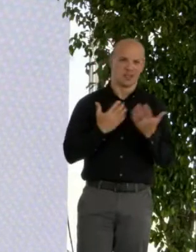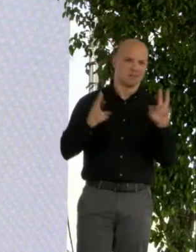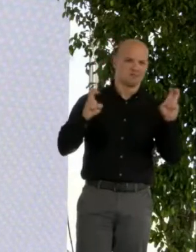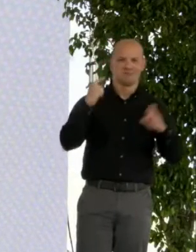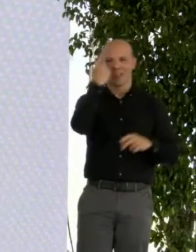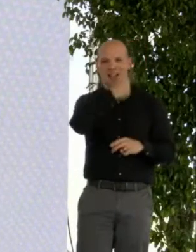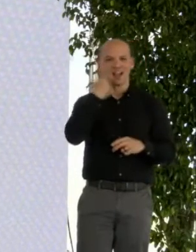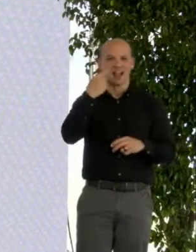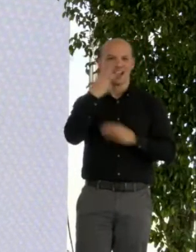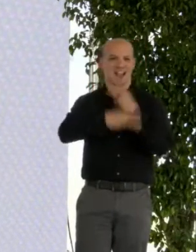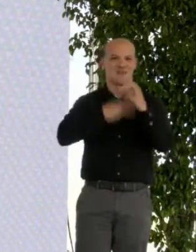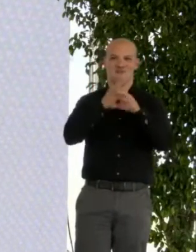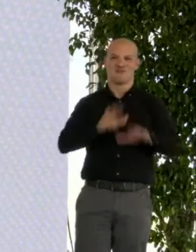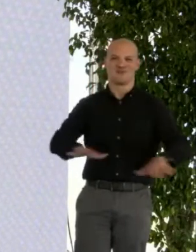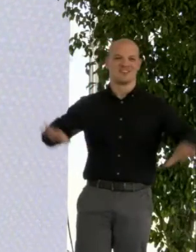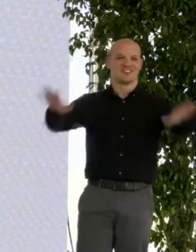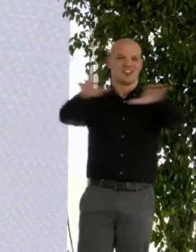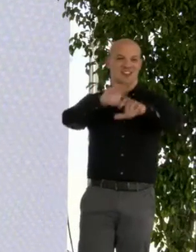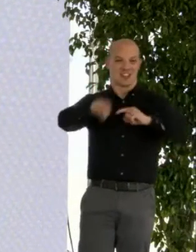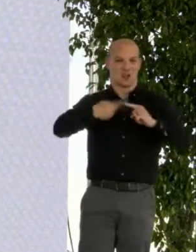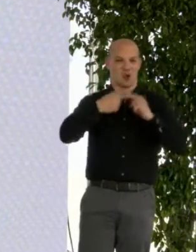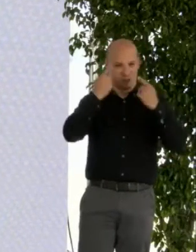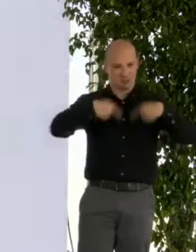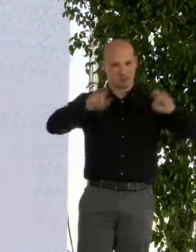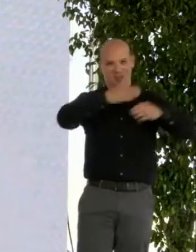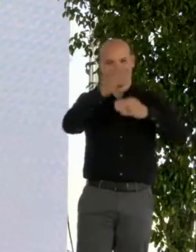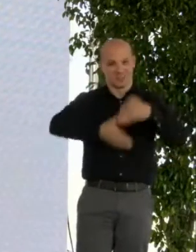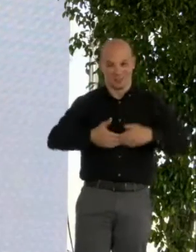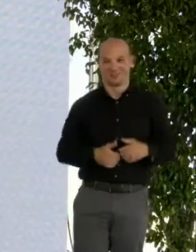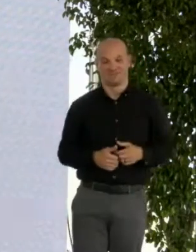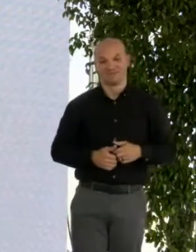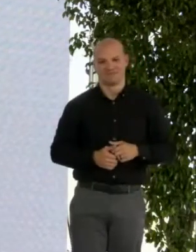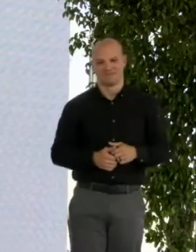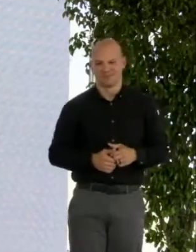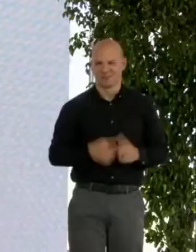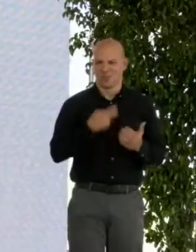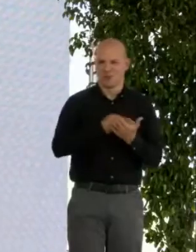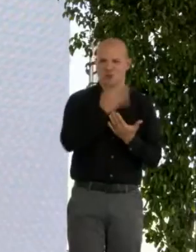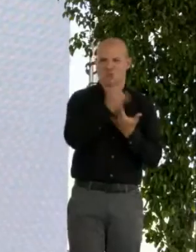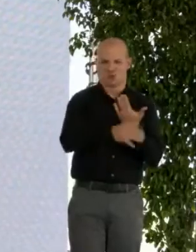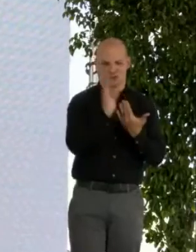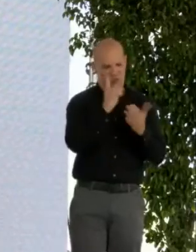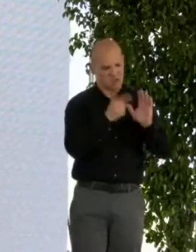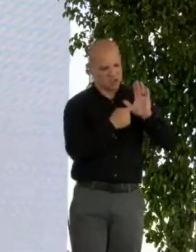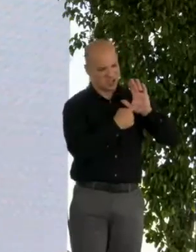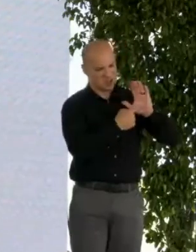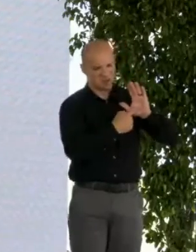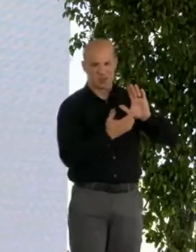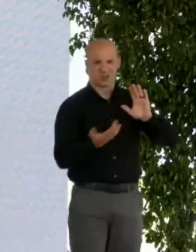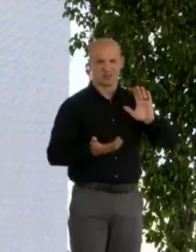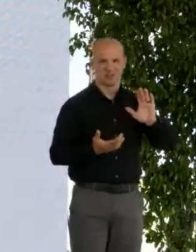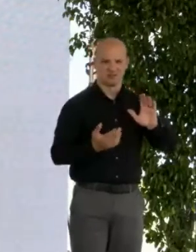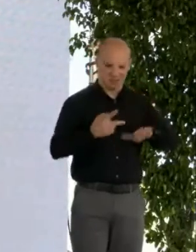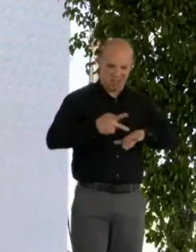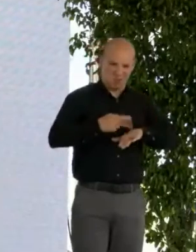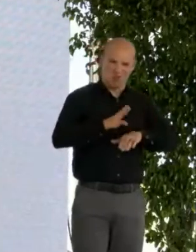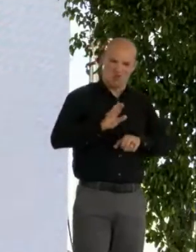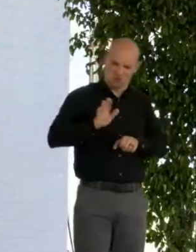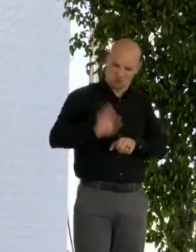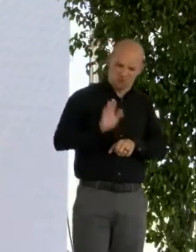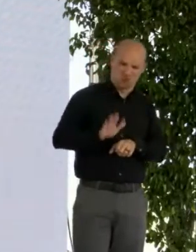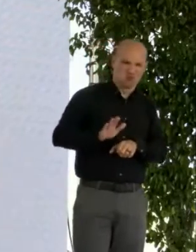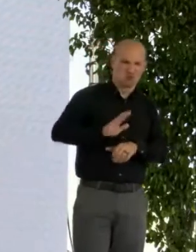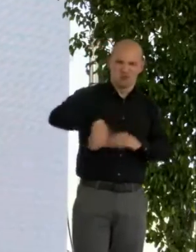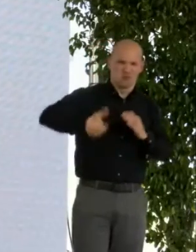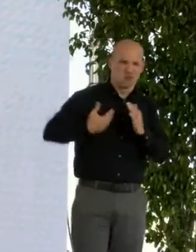una vez esté completado. Pero sobre todo va a ser un proyecto que yo creo que va a reflejar el alma de lo que es Puerto Rico, de todo lo